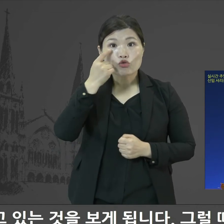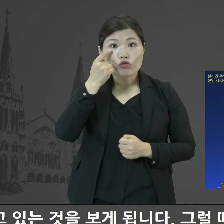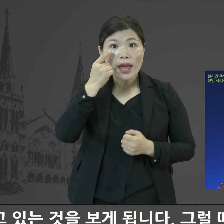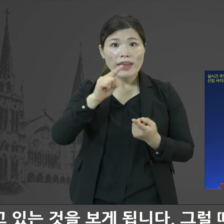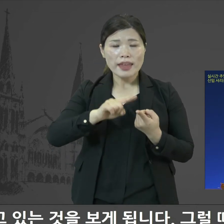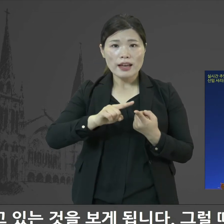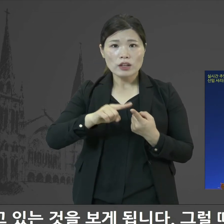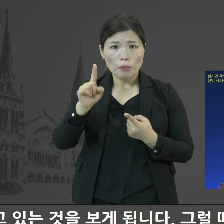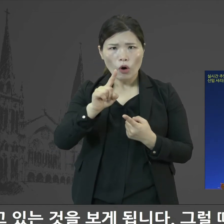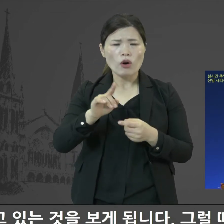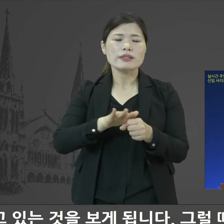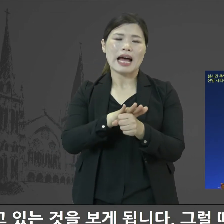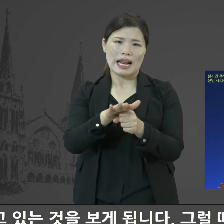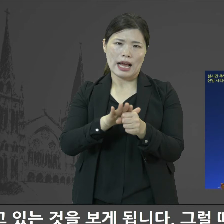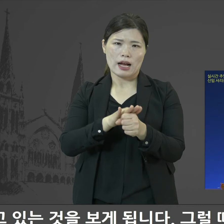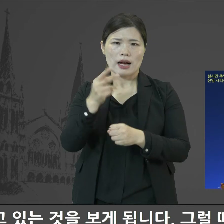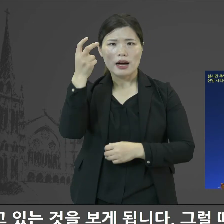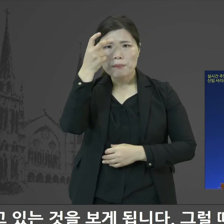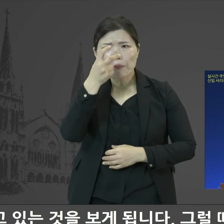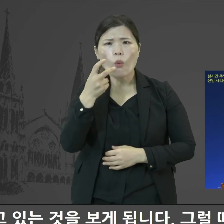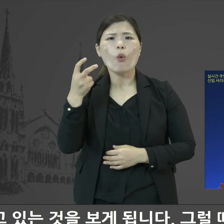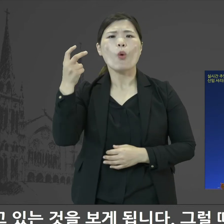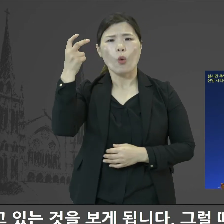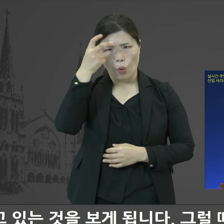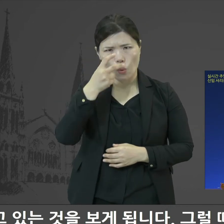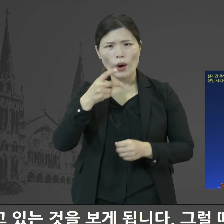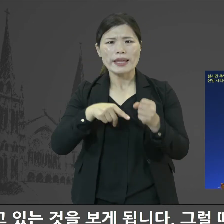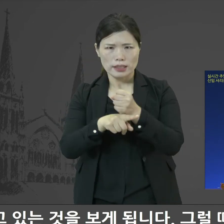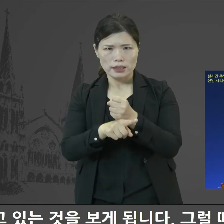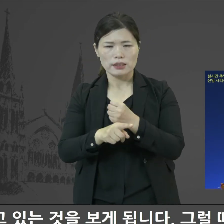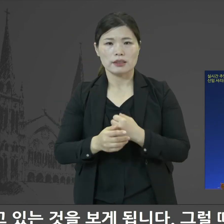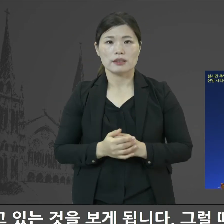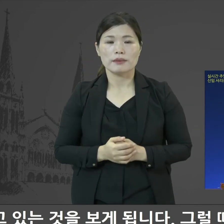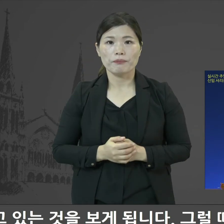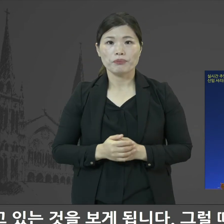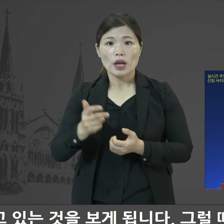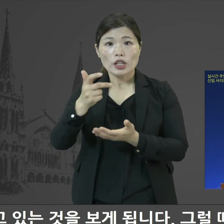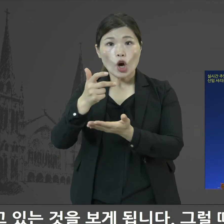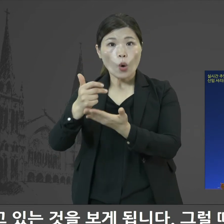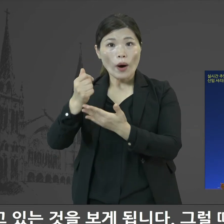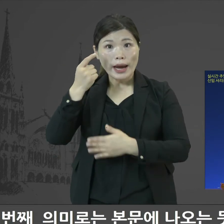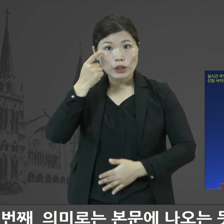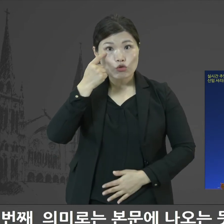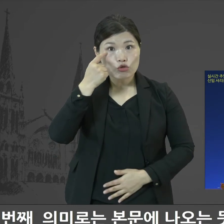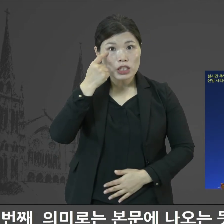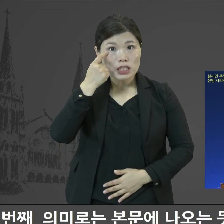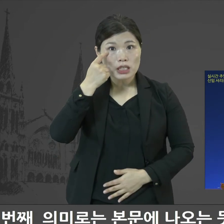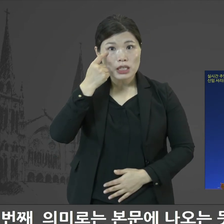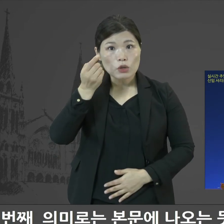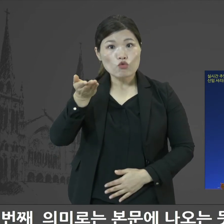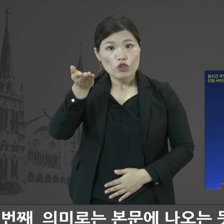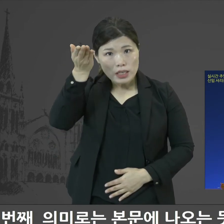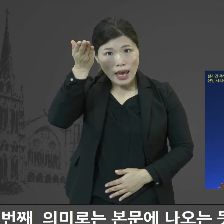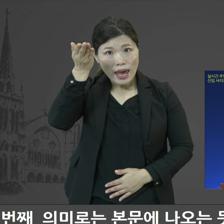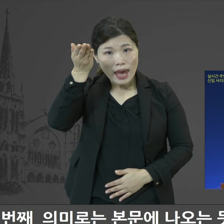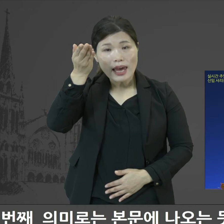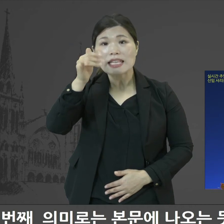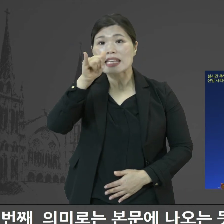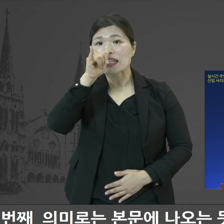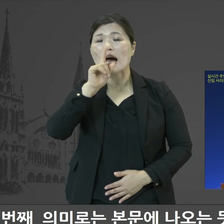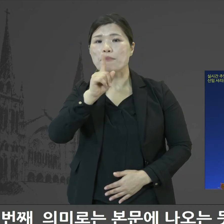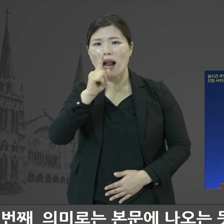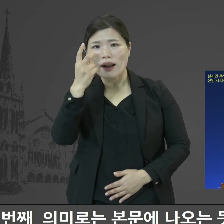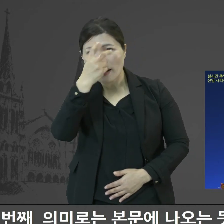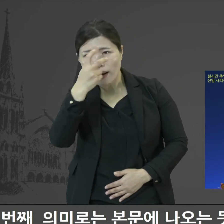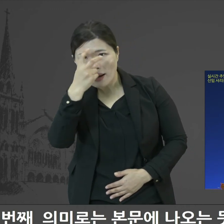사랑과 보호의 의미가 있습니다. 사랑과 보호의 의미. 여호와의 눈이 그 위에 있다는 말은 무엇이냐면 하나님께서